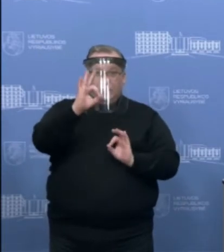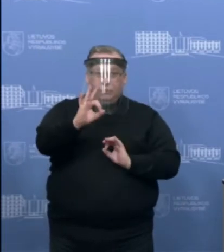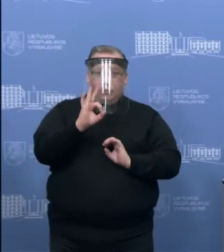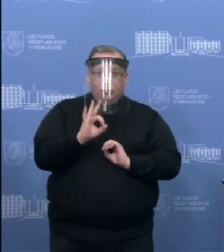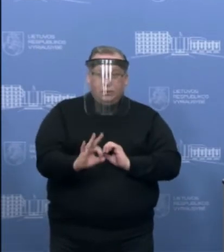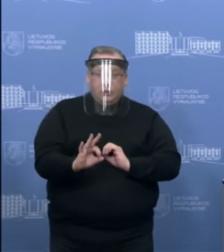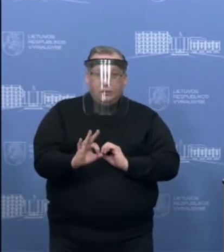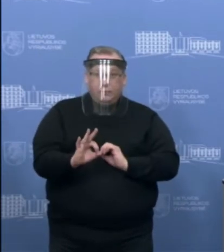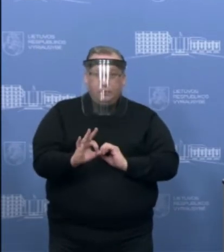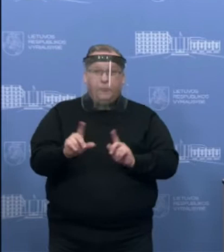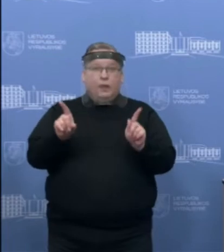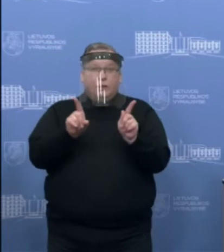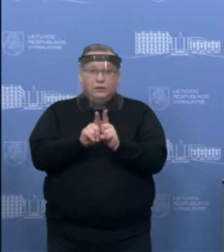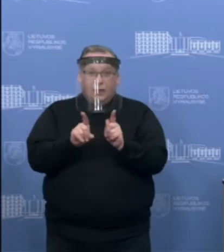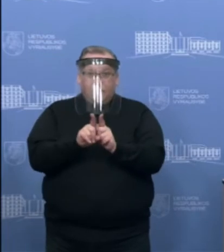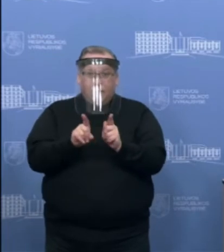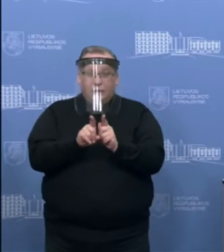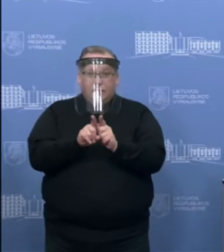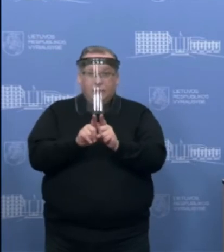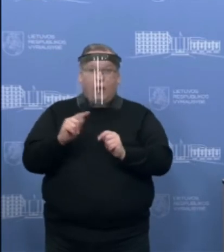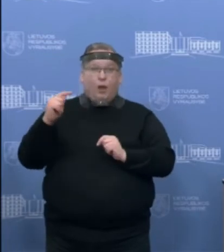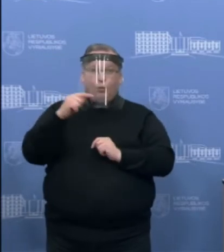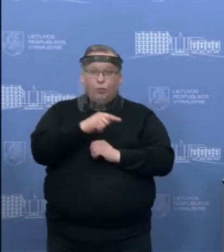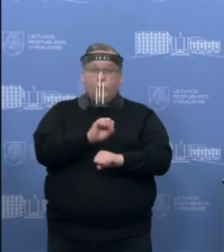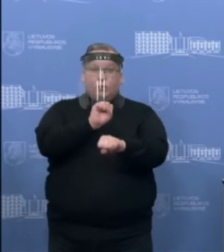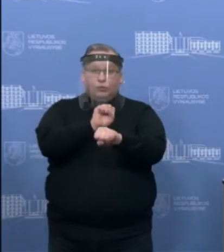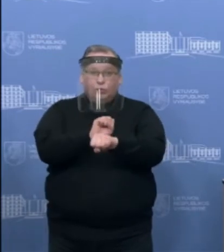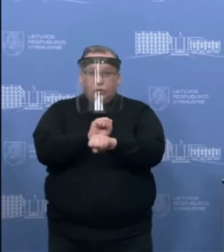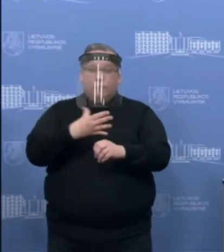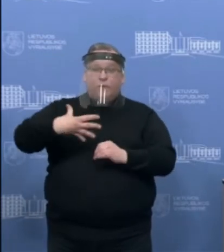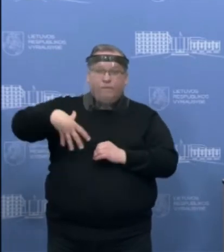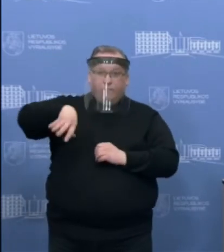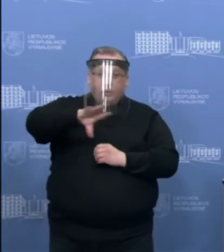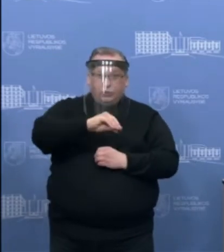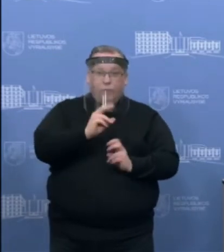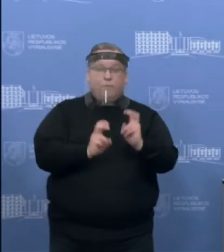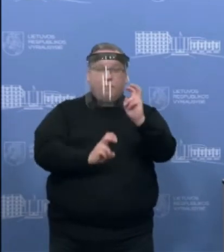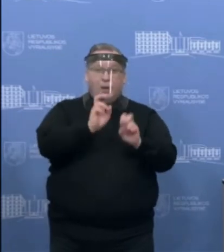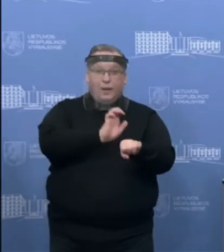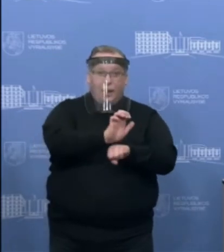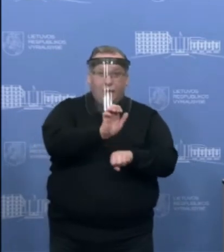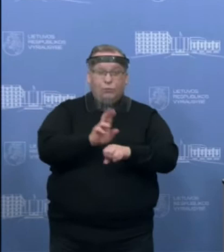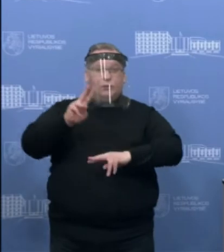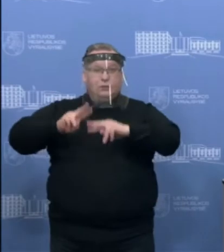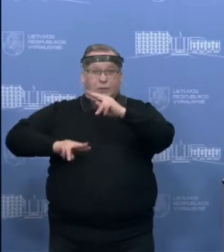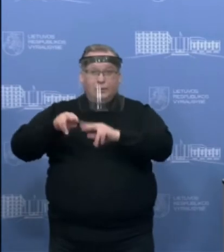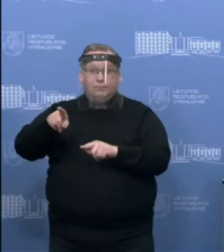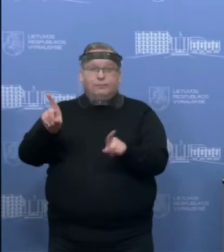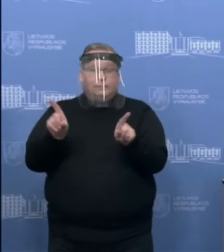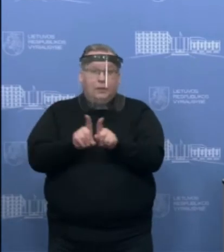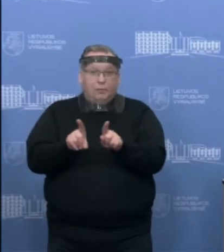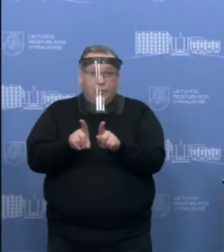punktais. Lūkesčių nuosmukis užfiksuotas visuose sektoriuose, tai pradedant pramonė ir statyba,